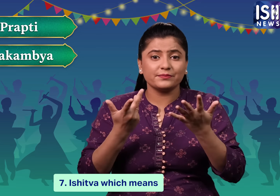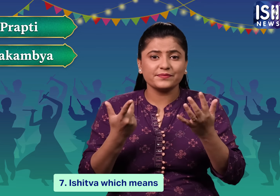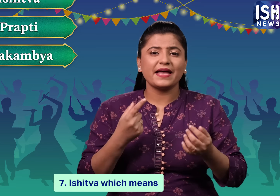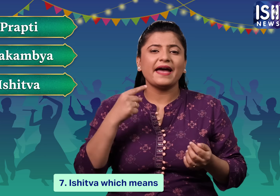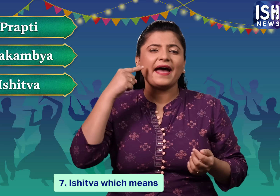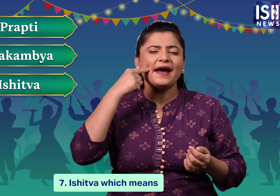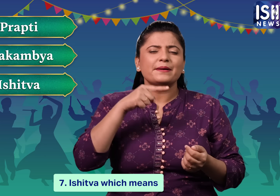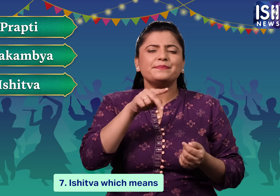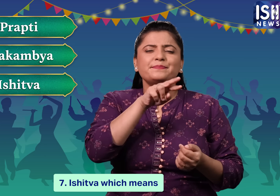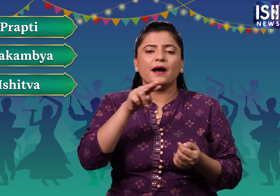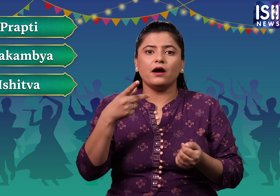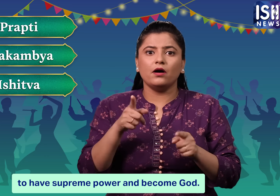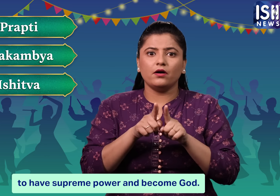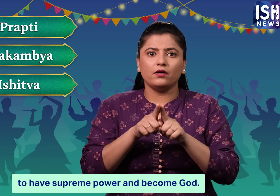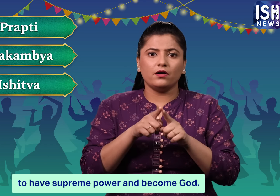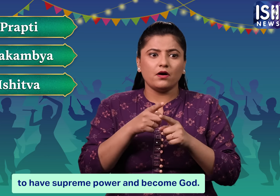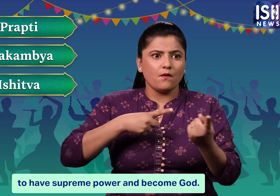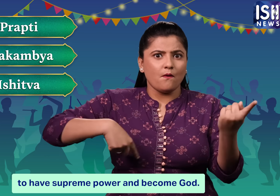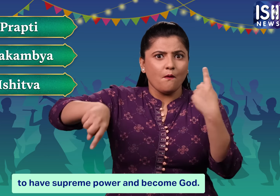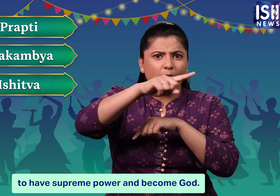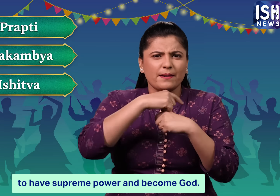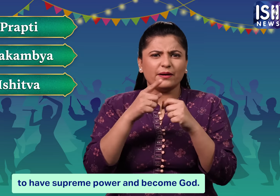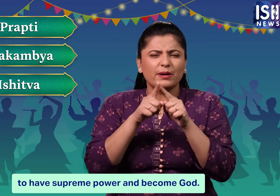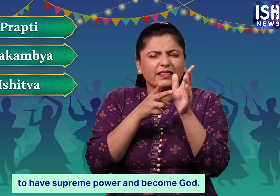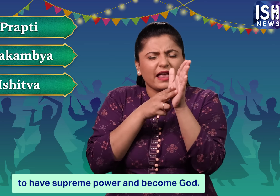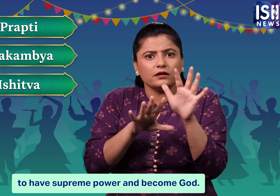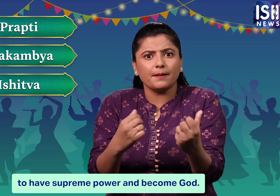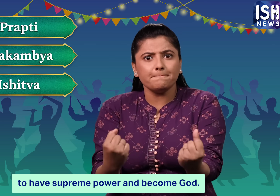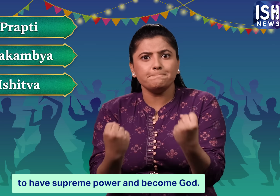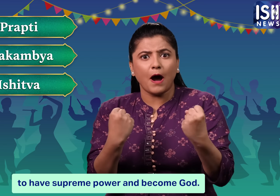इच्छित्व का अर्थ है सर्वोच्च शक्ति प्राप्त करना और ईश्वर बन जाना।